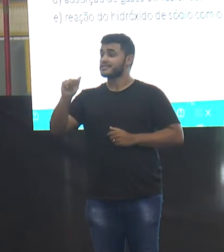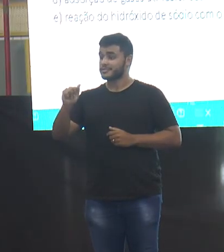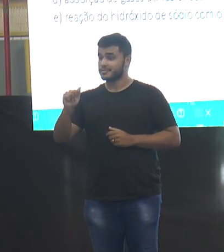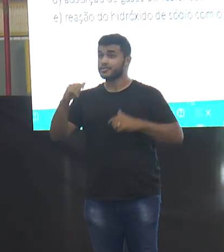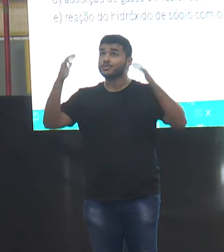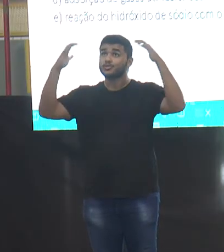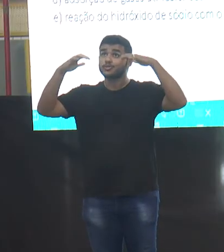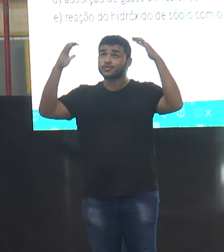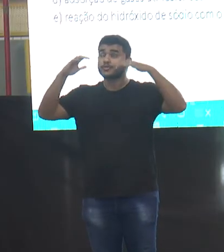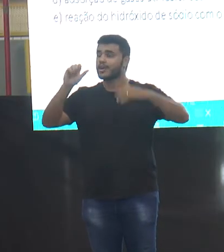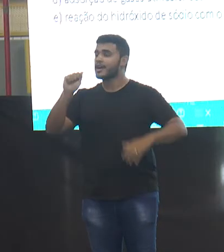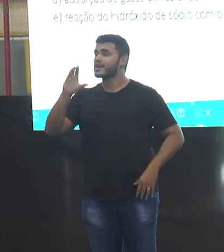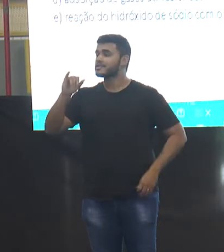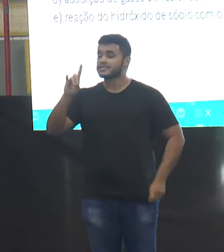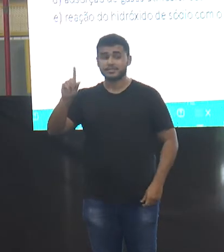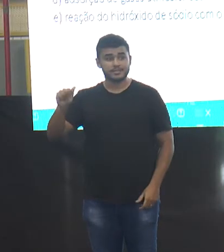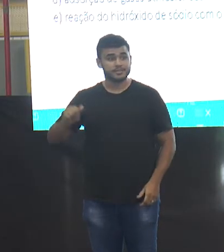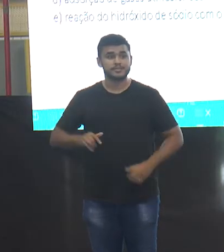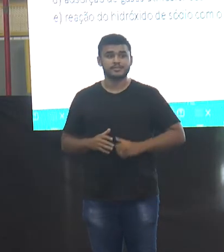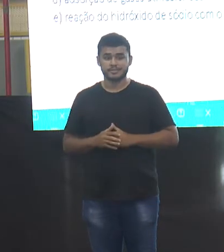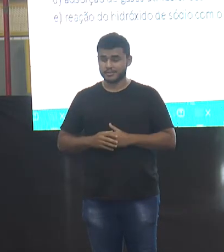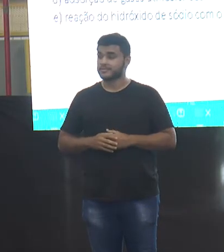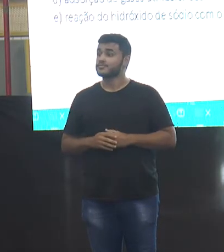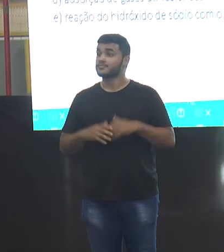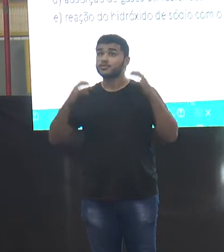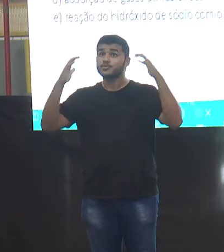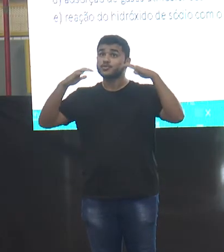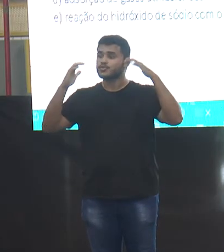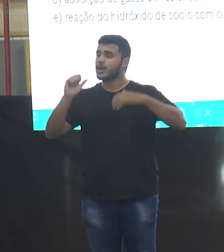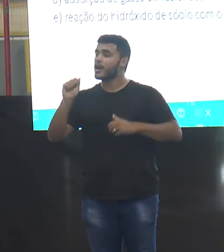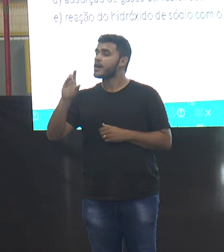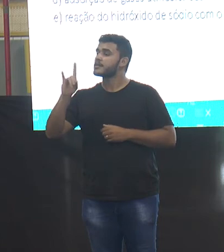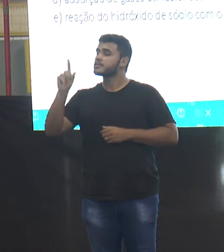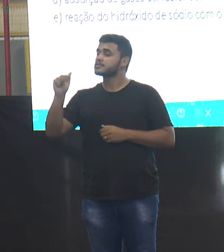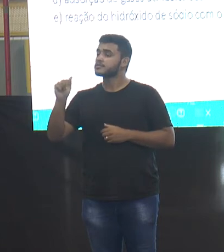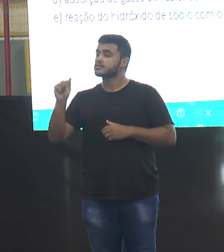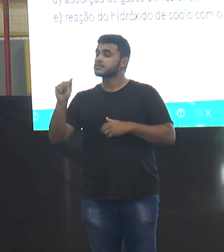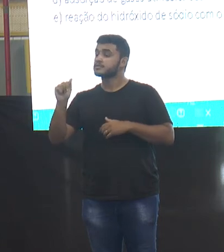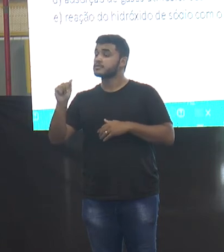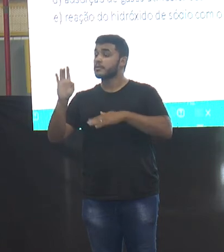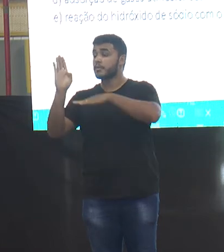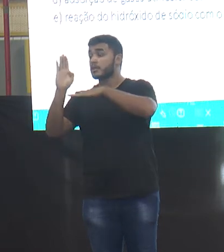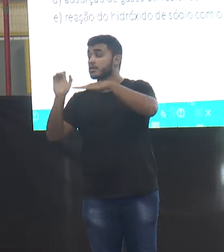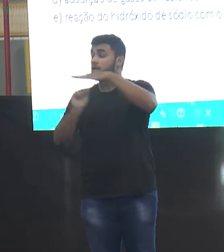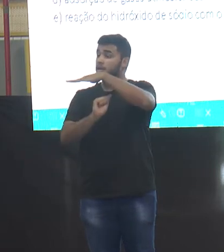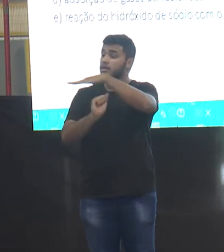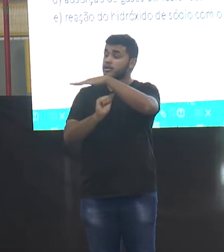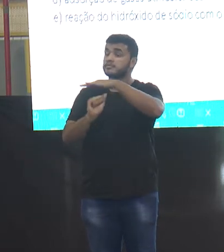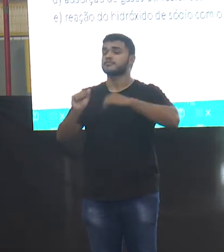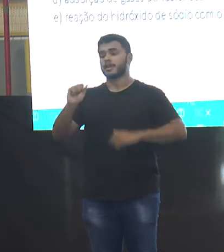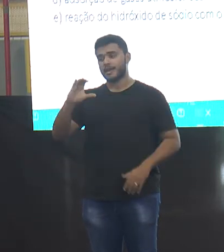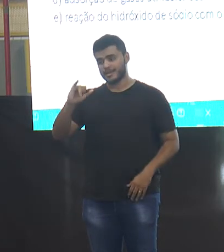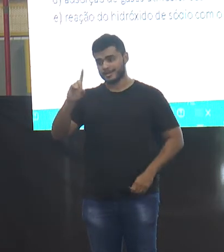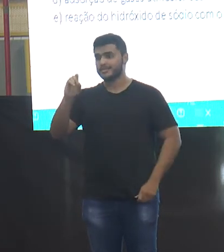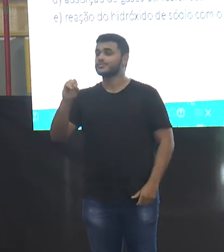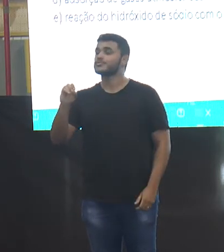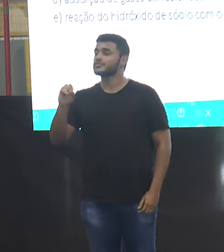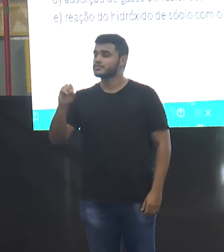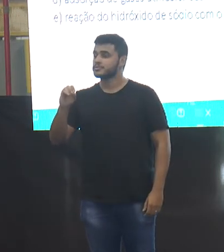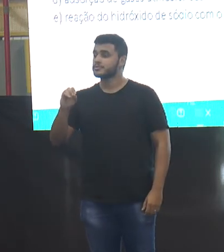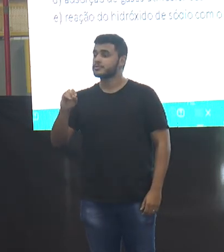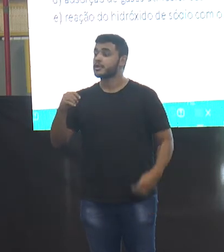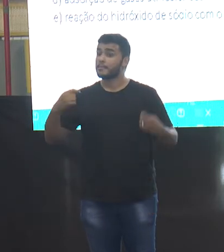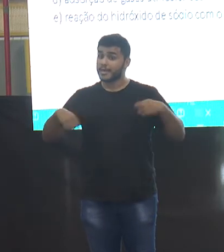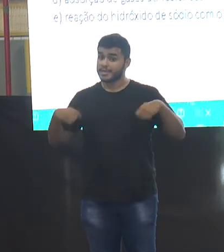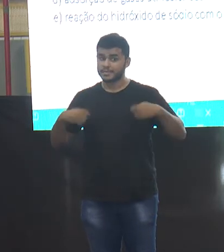Parem de querer que eu caia. Chuva ácida, é ácido ou é base? E para neutralizar um ácido eu tenho que